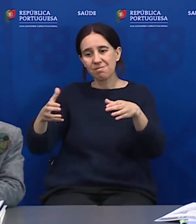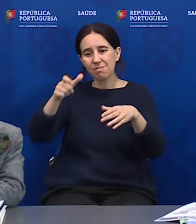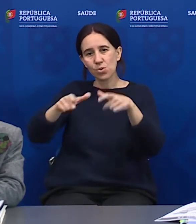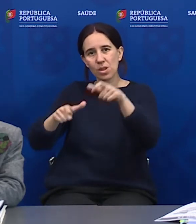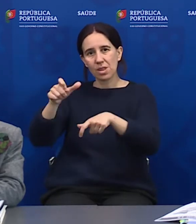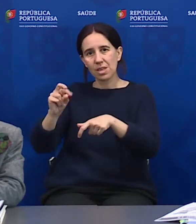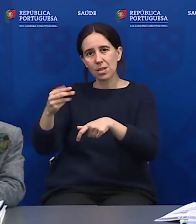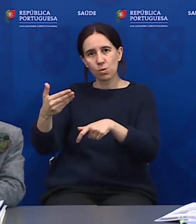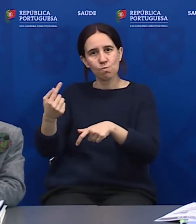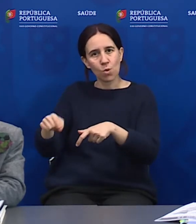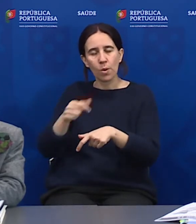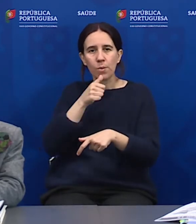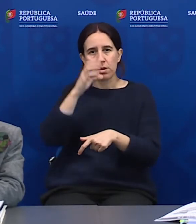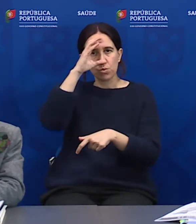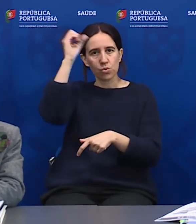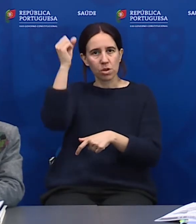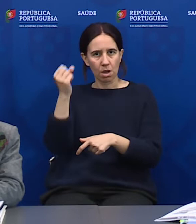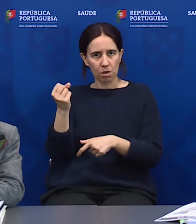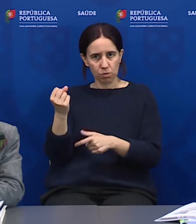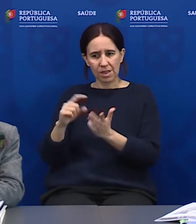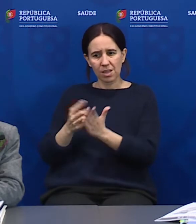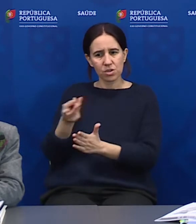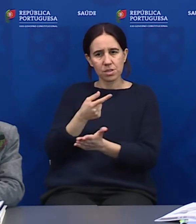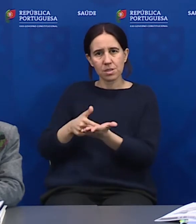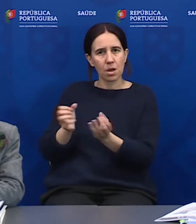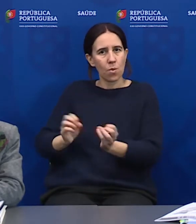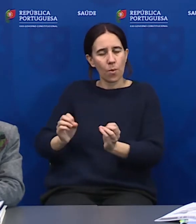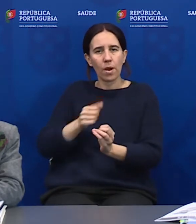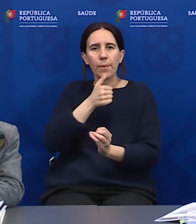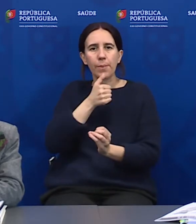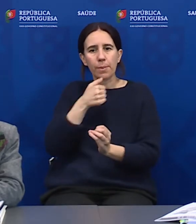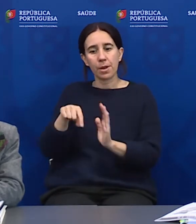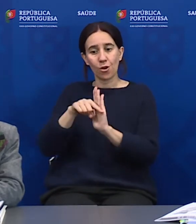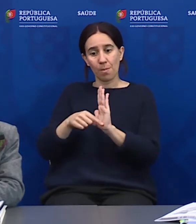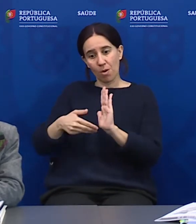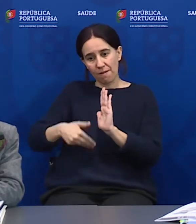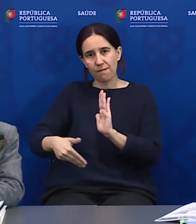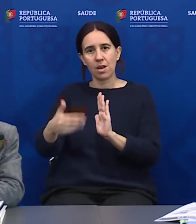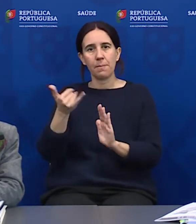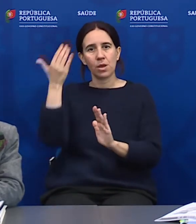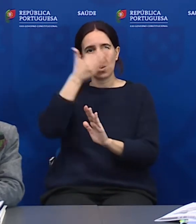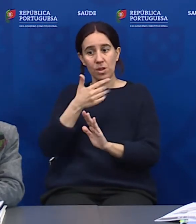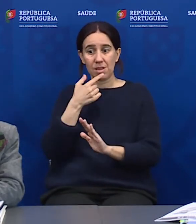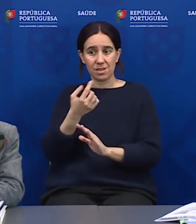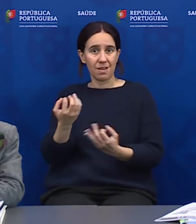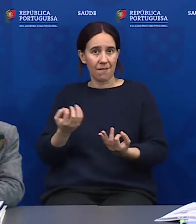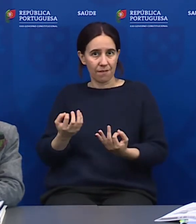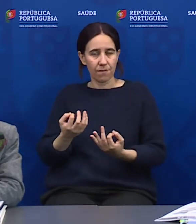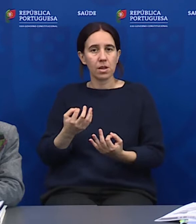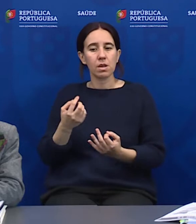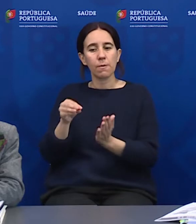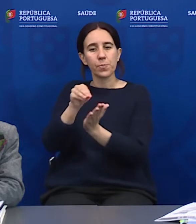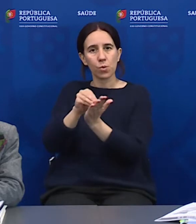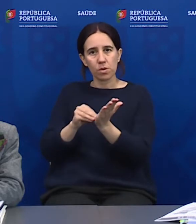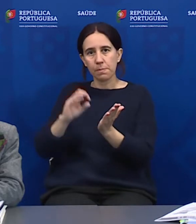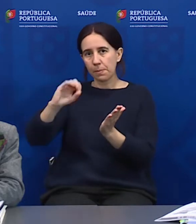utentes. Efetivamente, o Estado não tem os testes necessários, nomeadamente para a norma que entra agora em vigor à meia-noite, como bem disse, que contempla